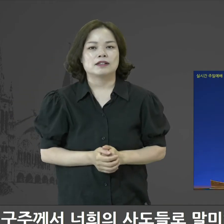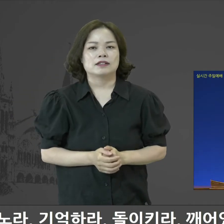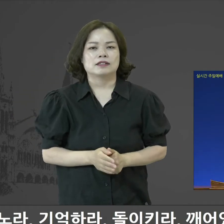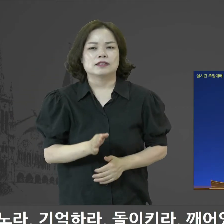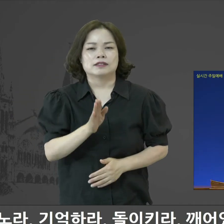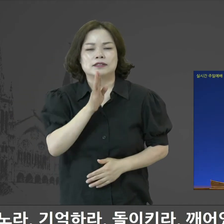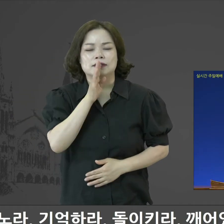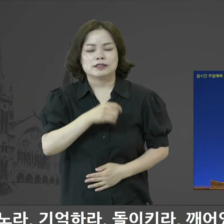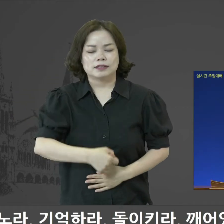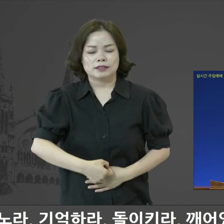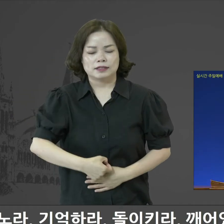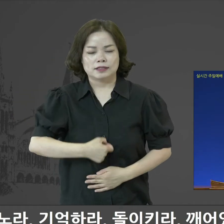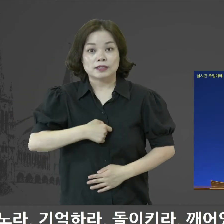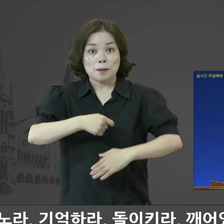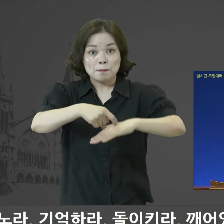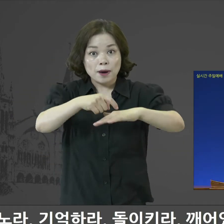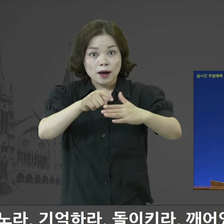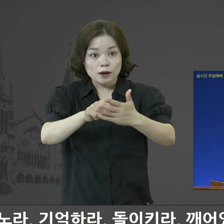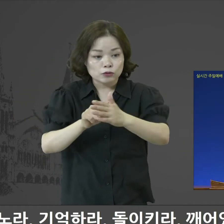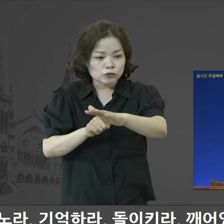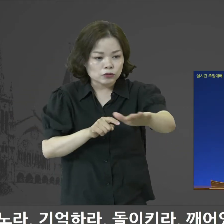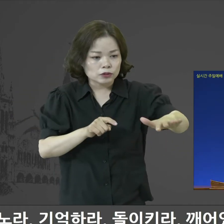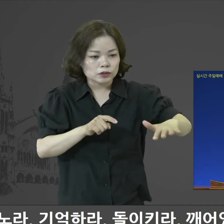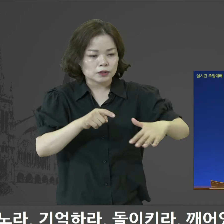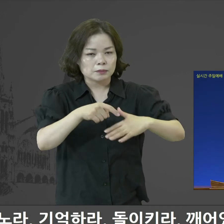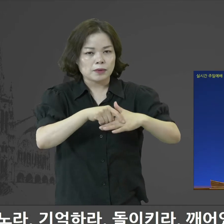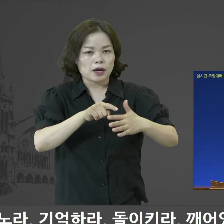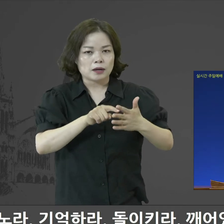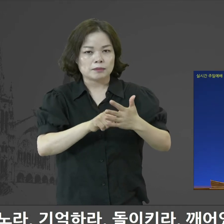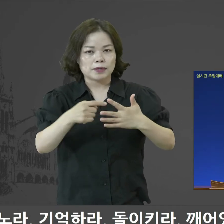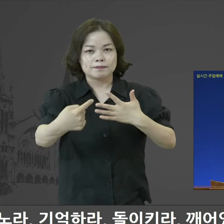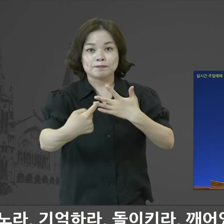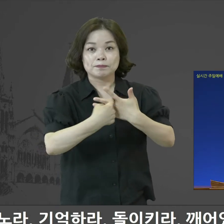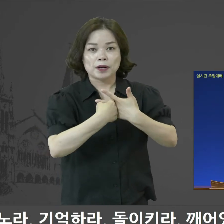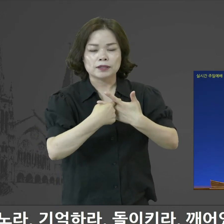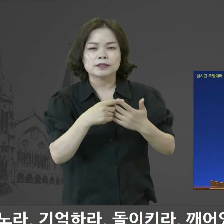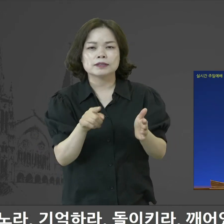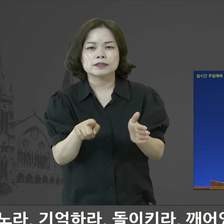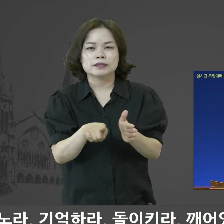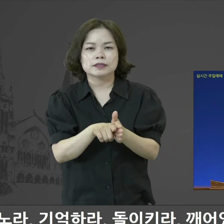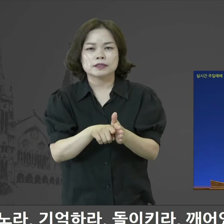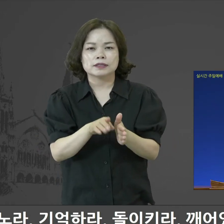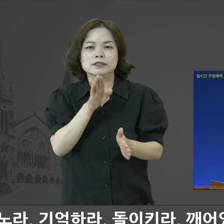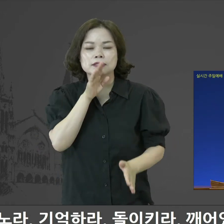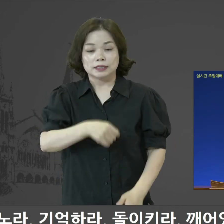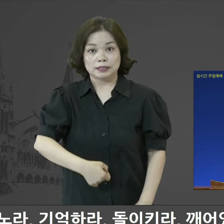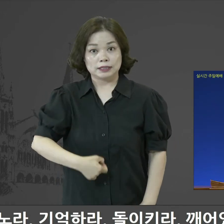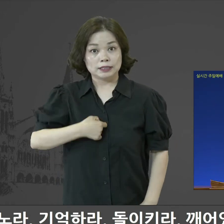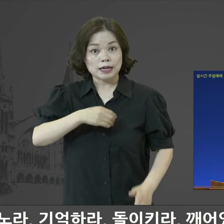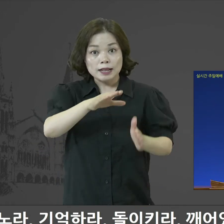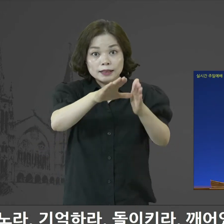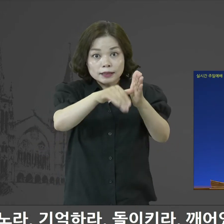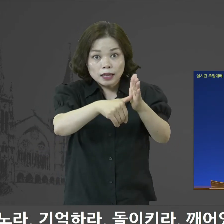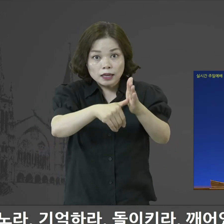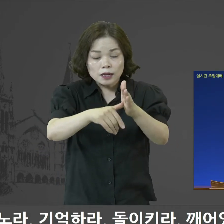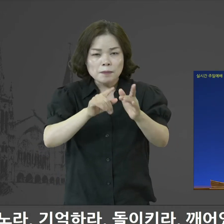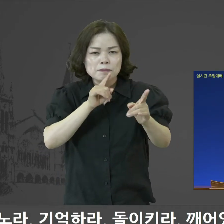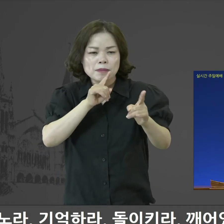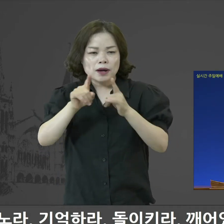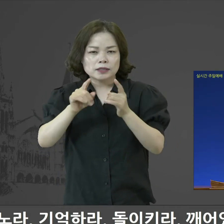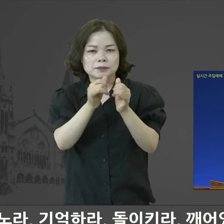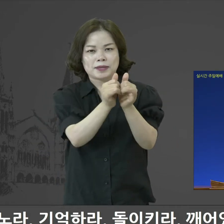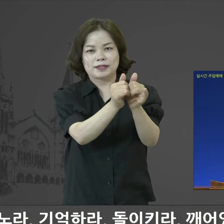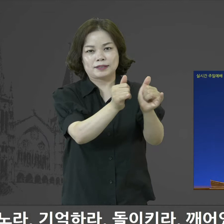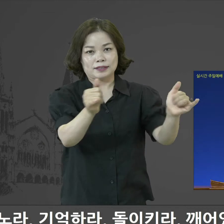진실한 마음, 우리가 마음을 관통하는 생각이 진실해질 때 우리는 말씀의